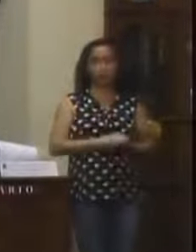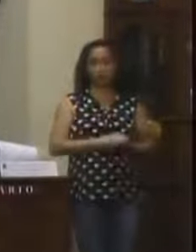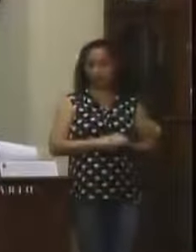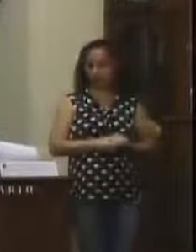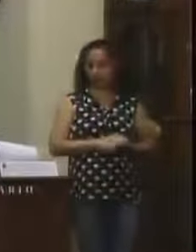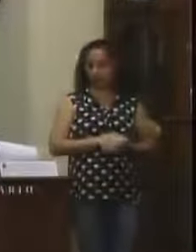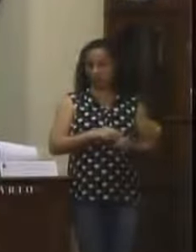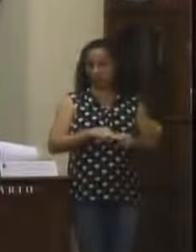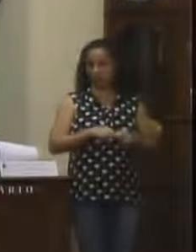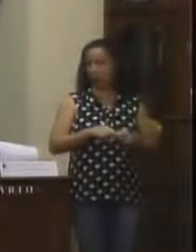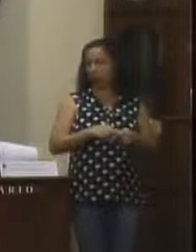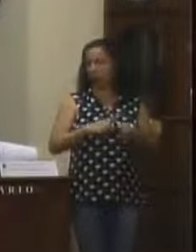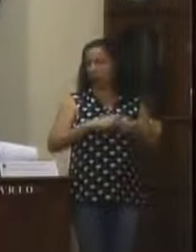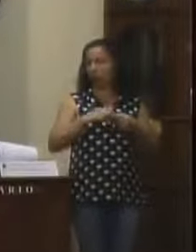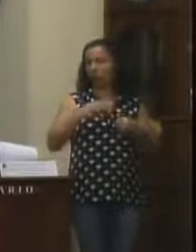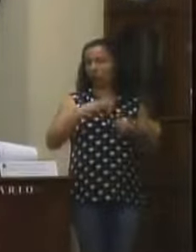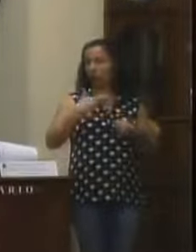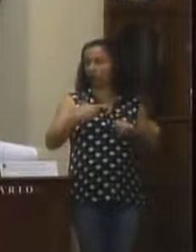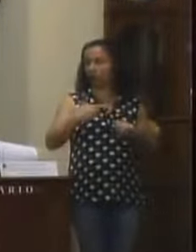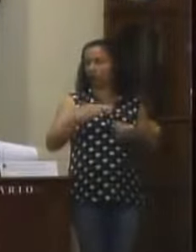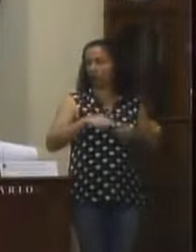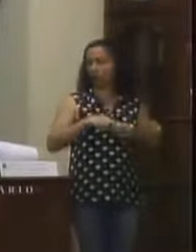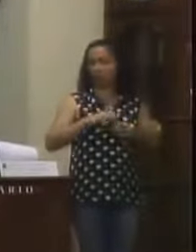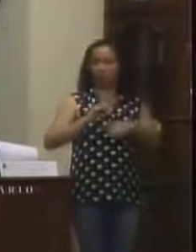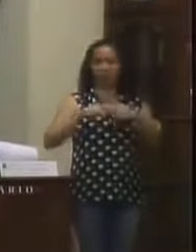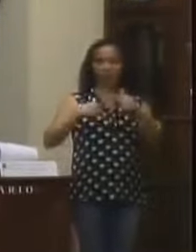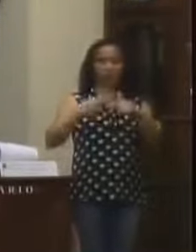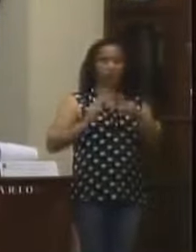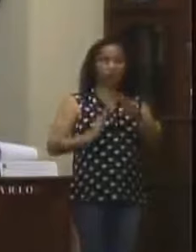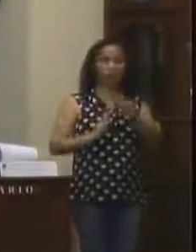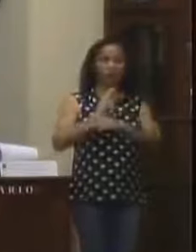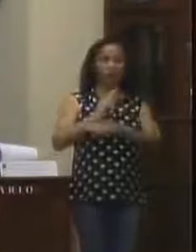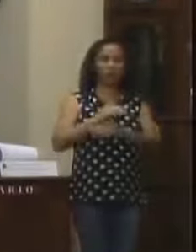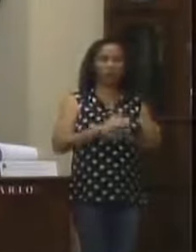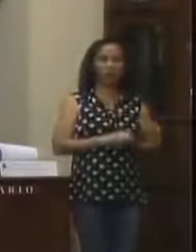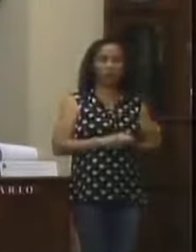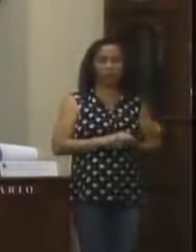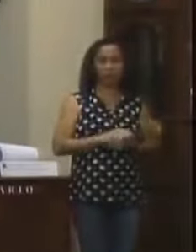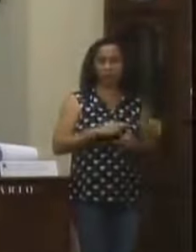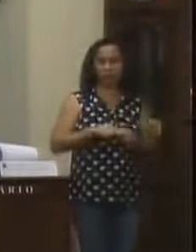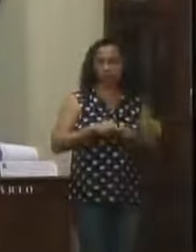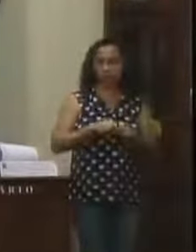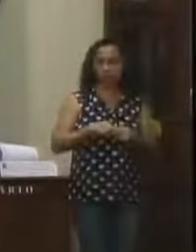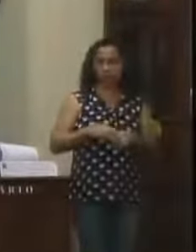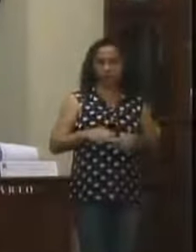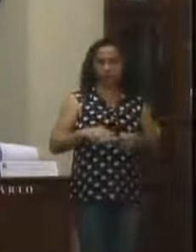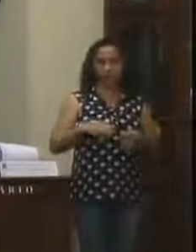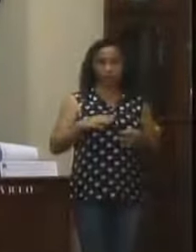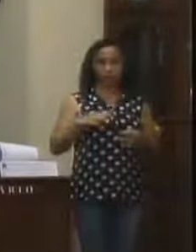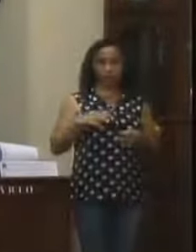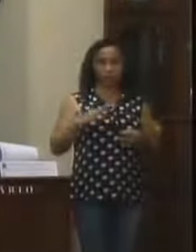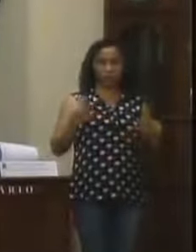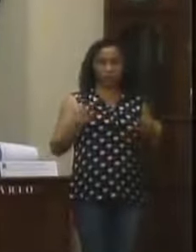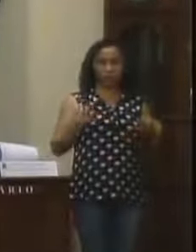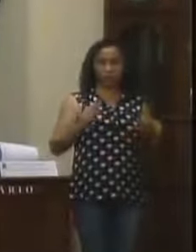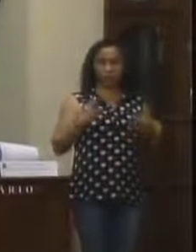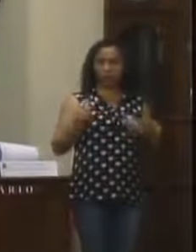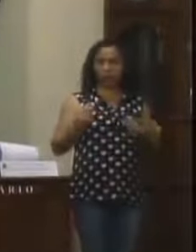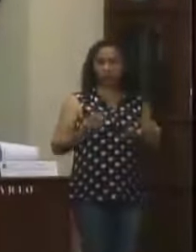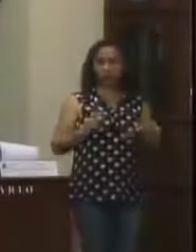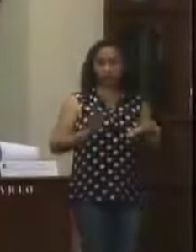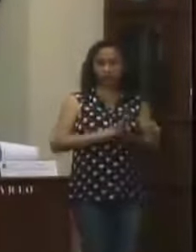Regimento Interno, merecendo sua regular tramitação e aprovação pelas razões que passa a expor. Ao examinar o presente projeto de lei de ordinária, verifica-se que é matéria